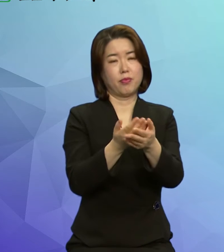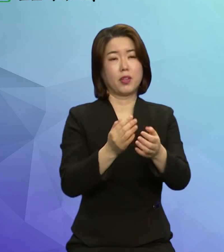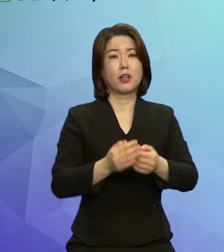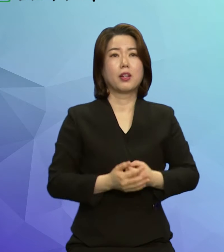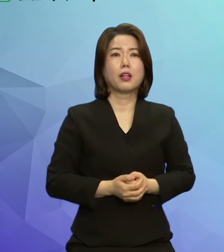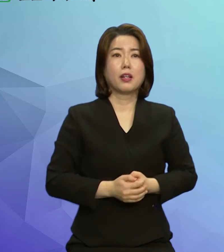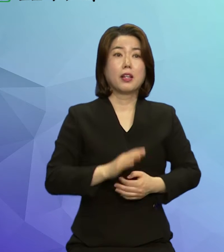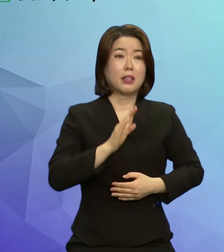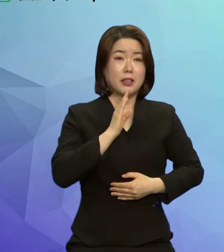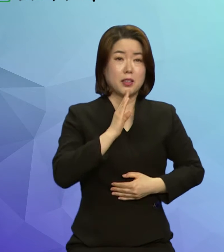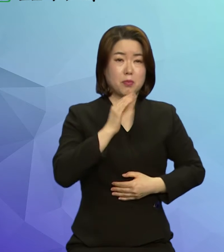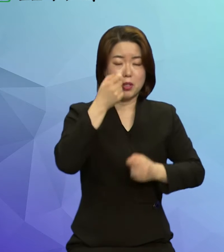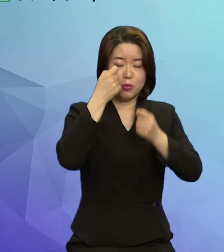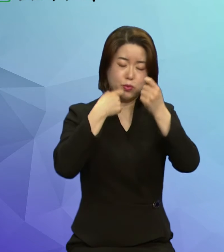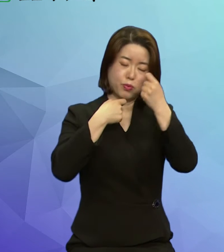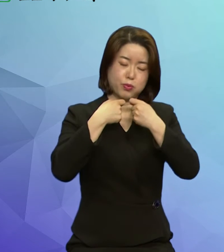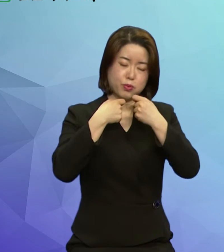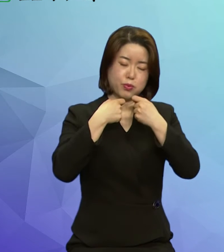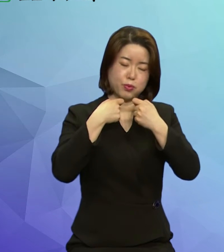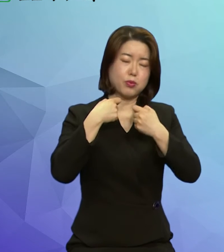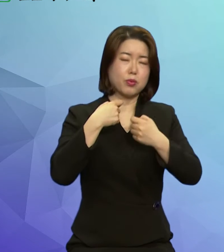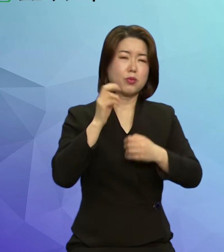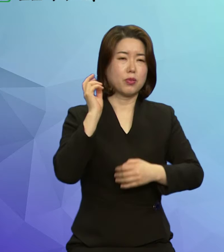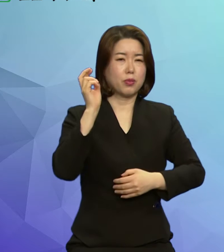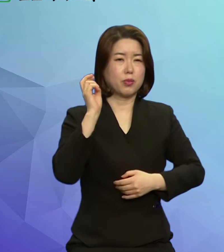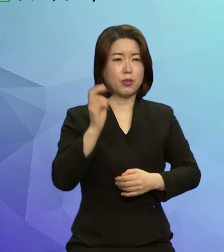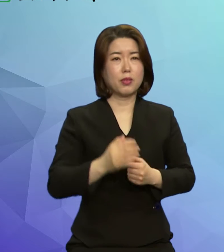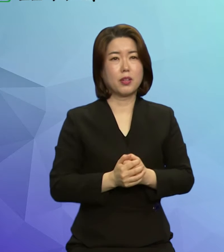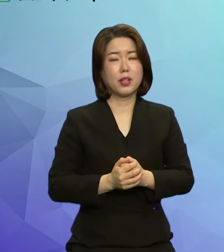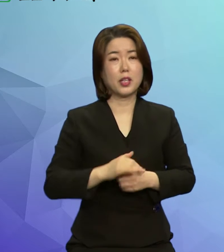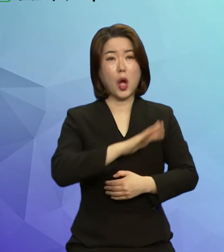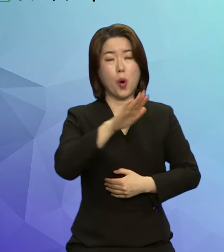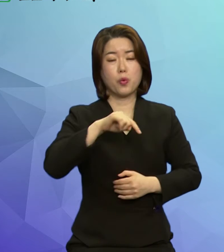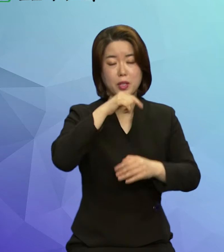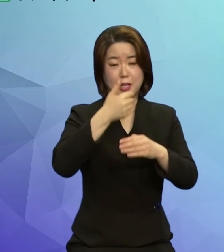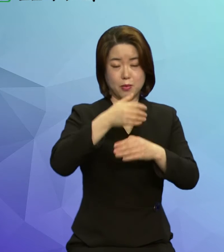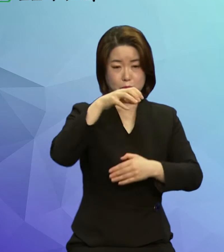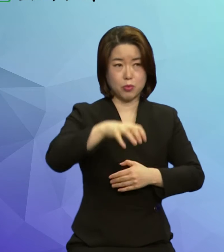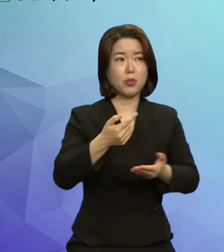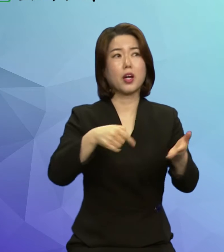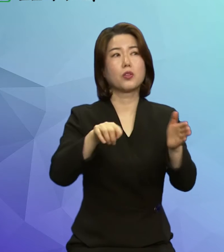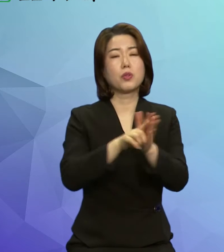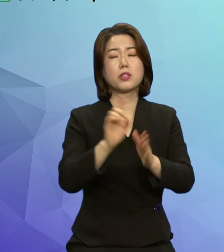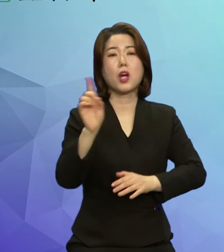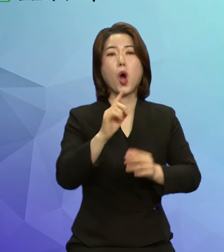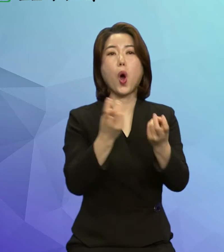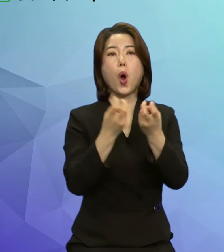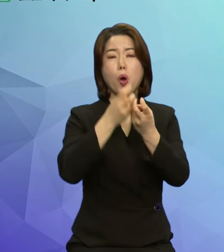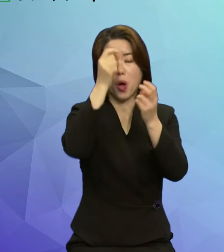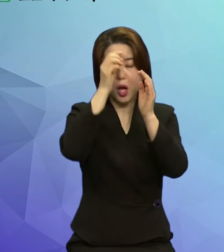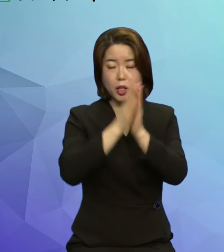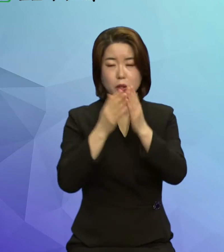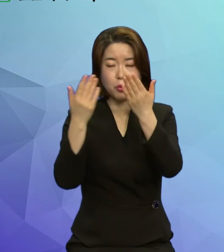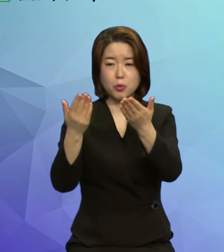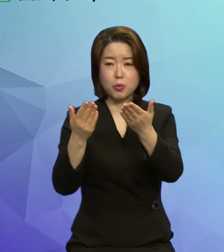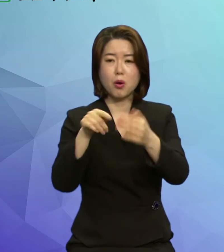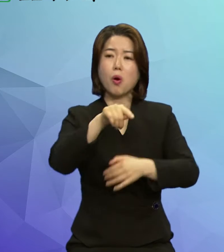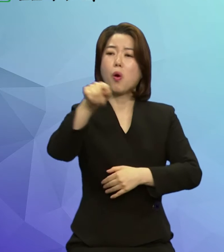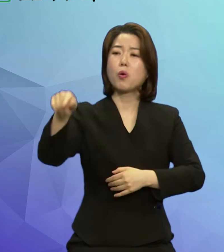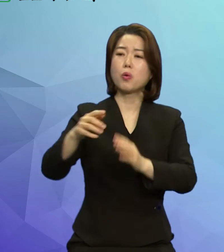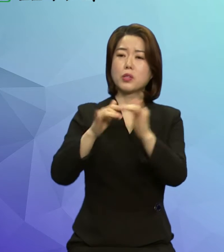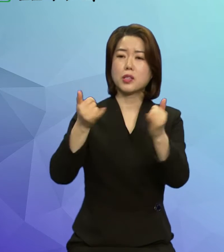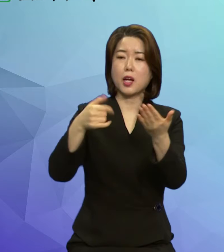참 눈물 날 만한 기도입니다. 우리가 북한을 위해서 어떻게 기도해야 될지, 북한 주민들을 위해서 무엇을